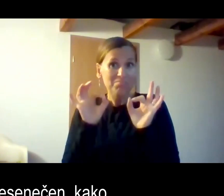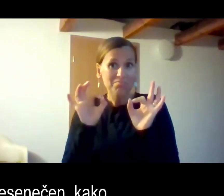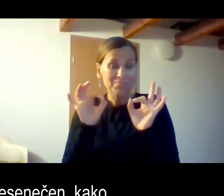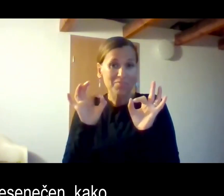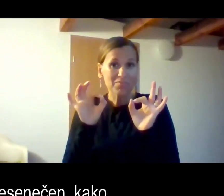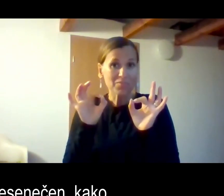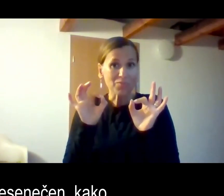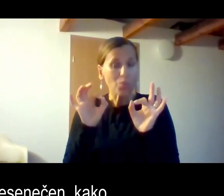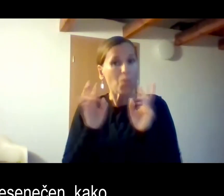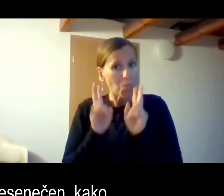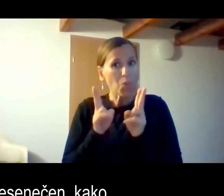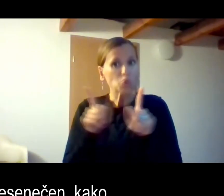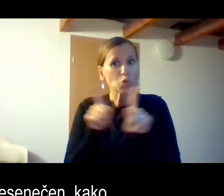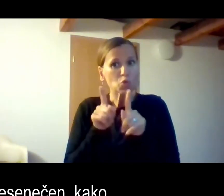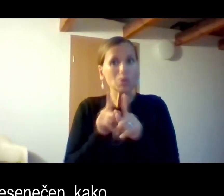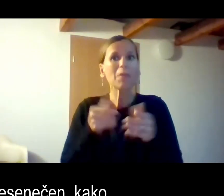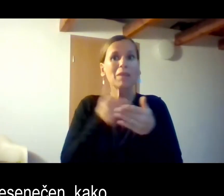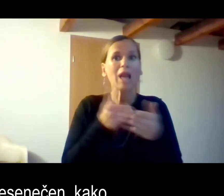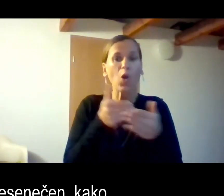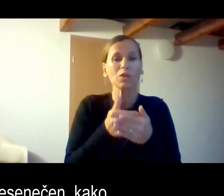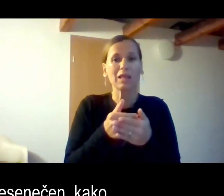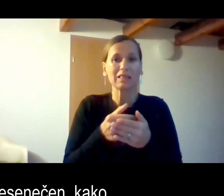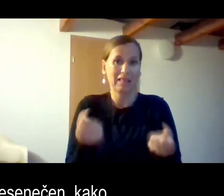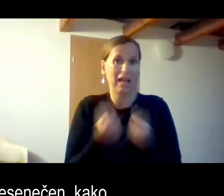kako dobro se da tudi prilagoditi treninge.